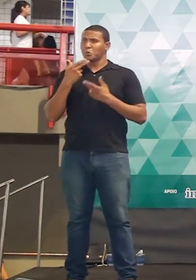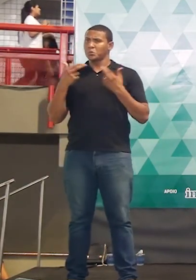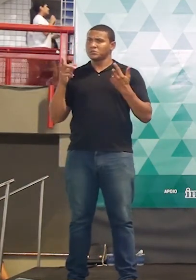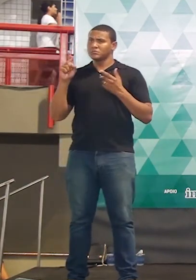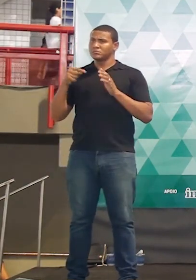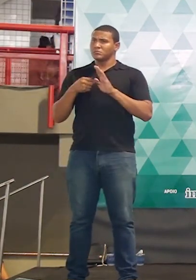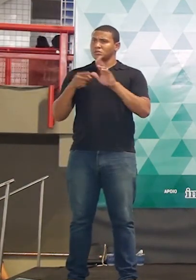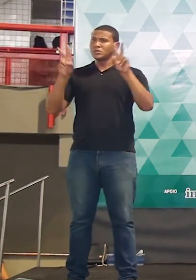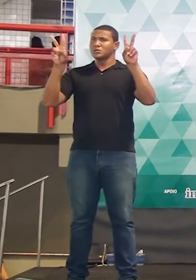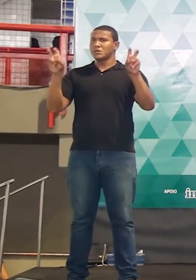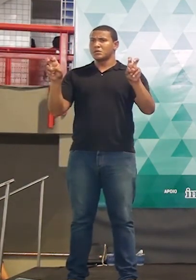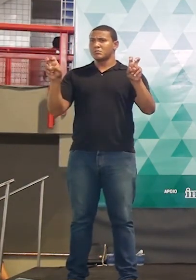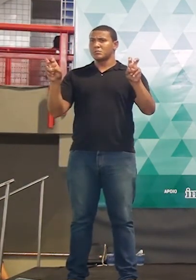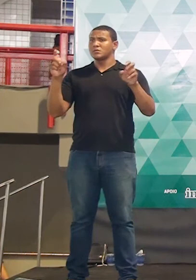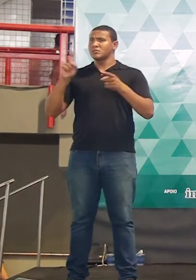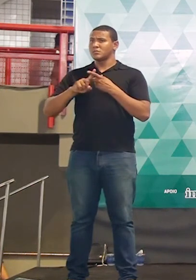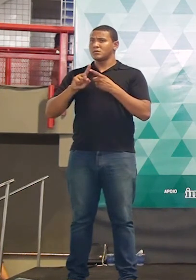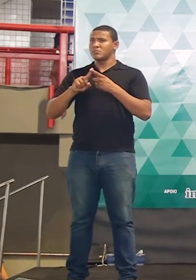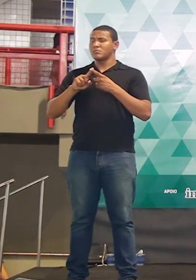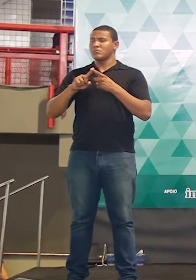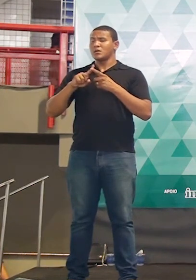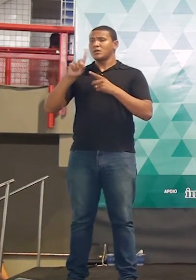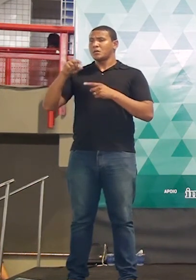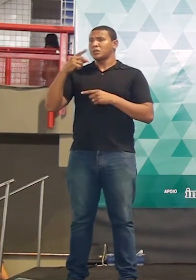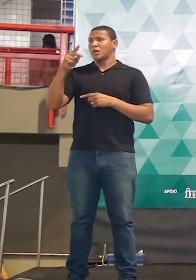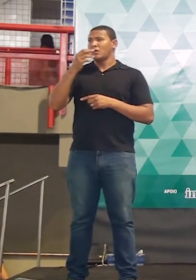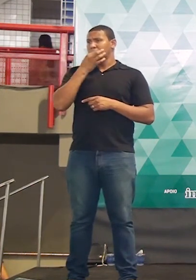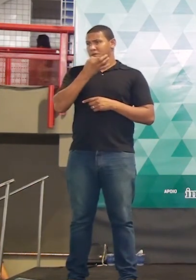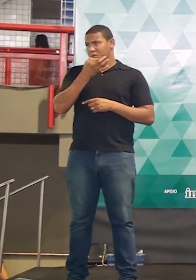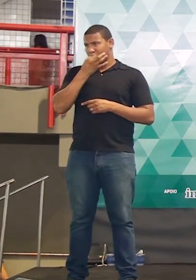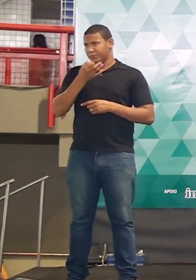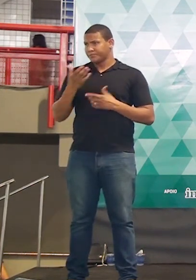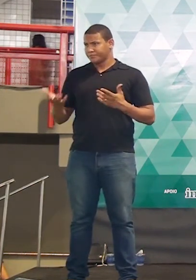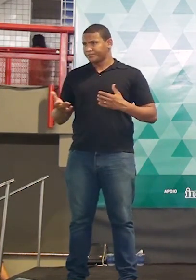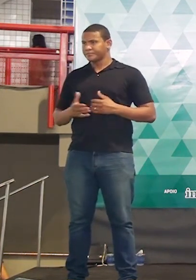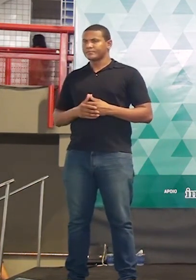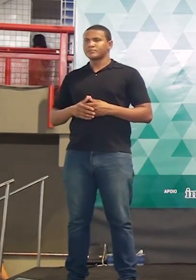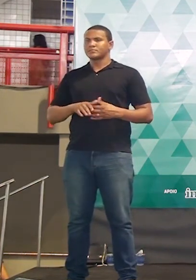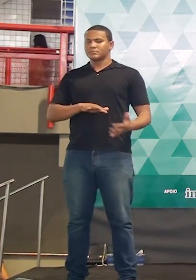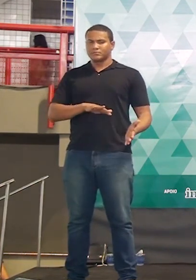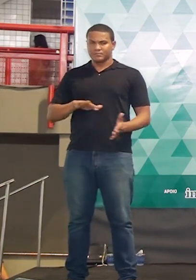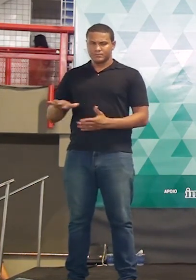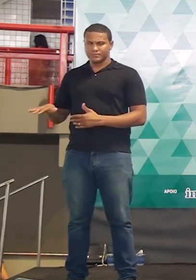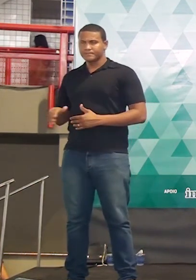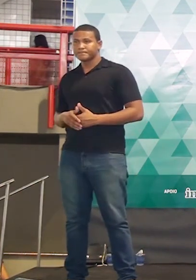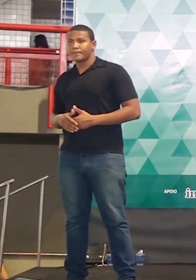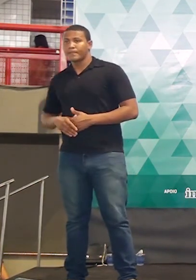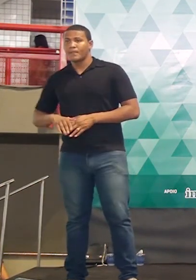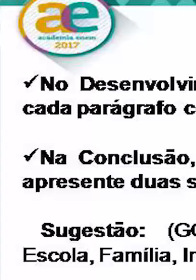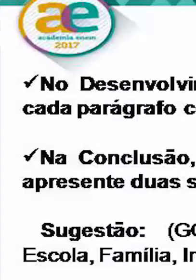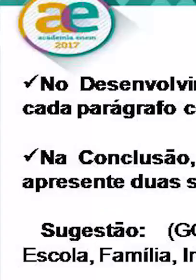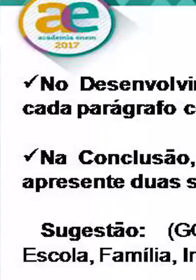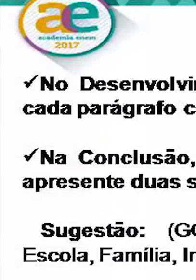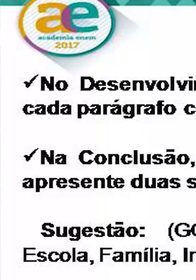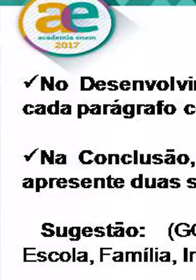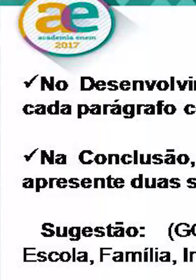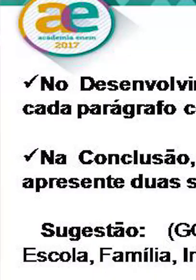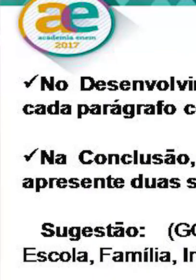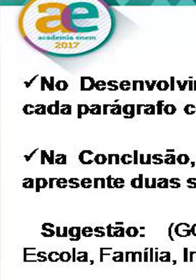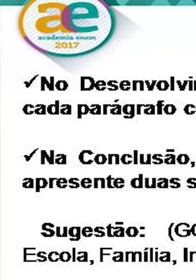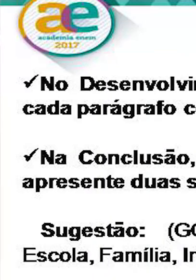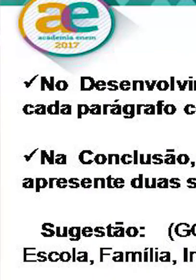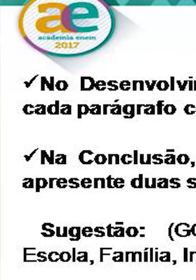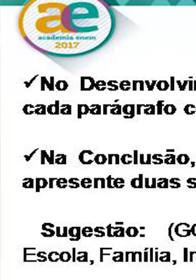você vai falar e em seguida você dá a opinião. Dicas para o desenvolvimento. Desenvolvimento são